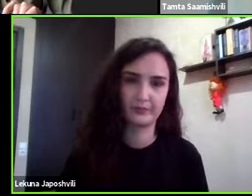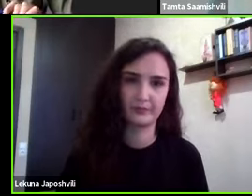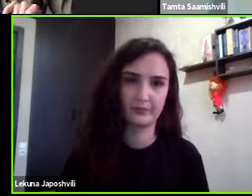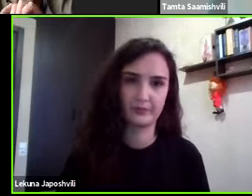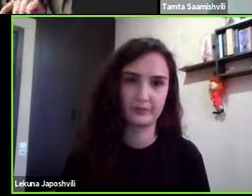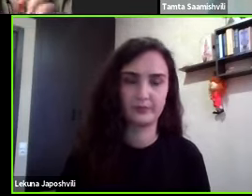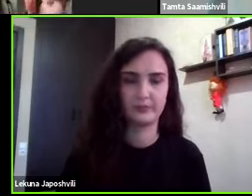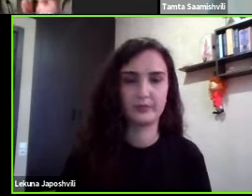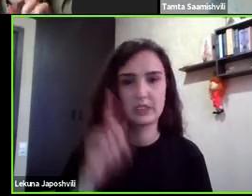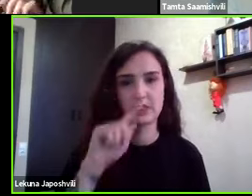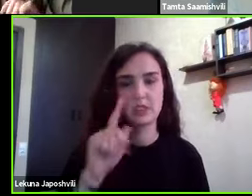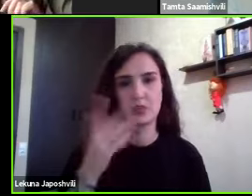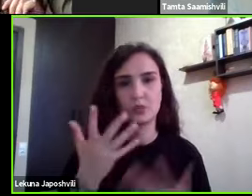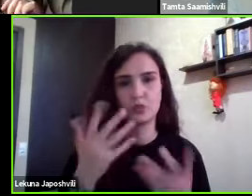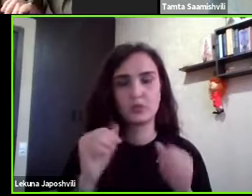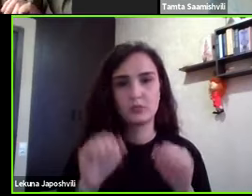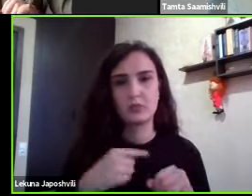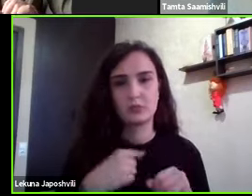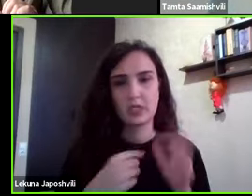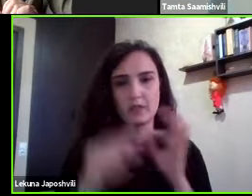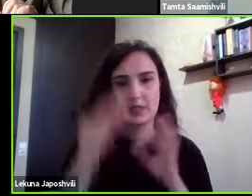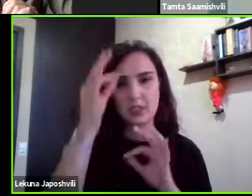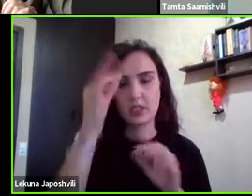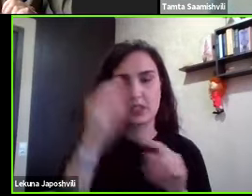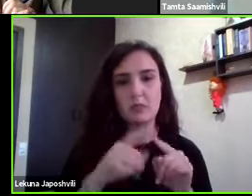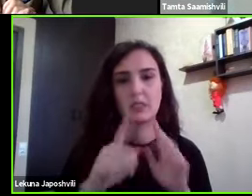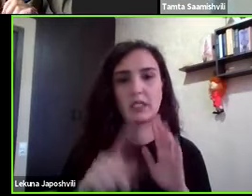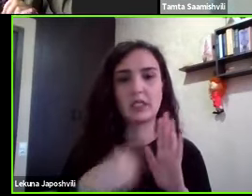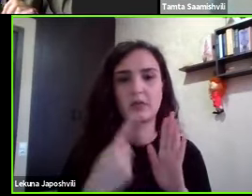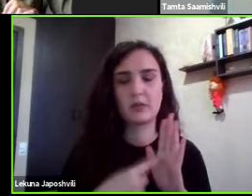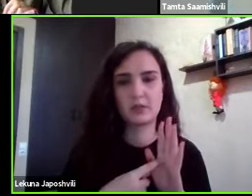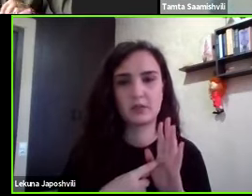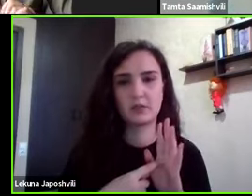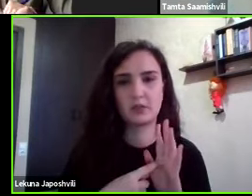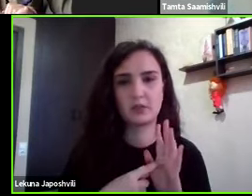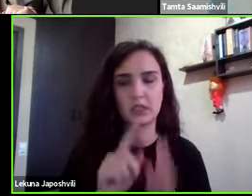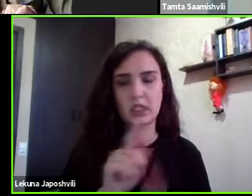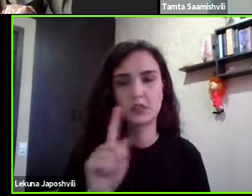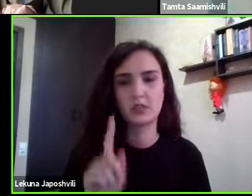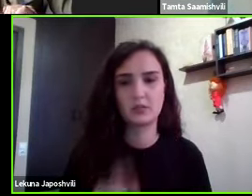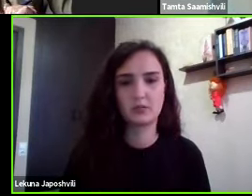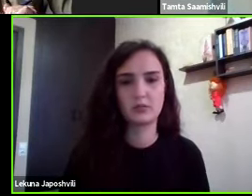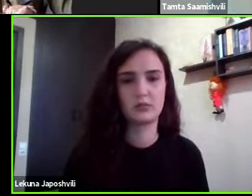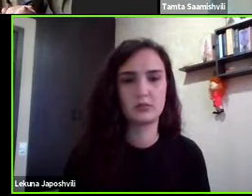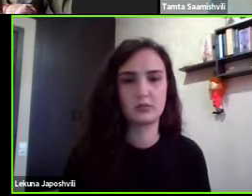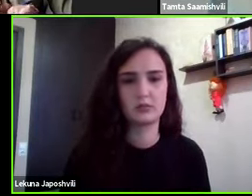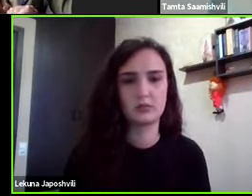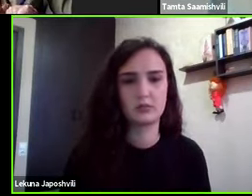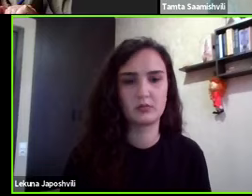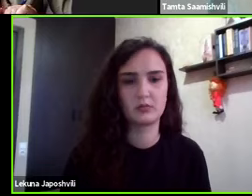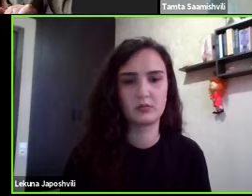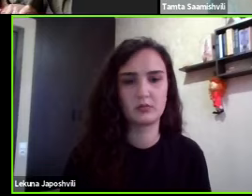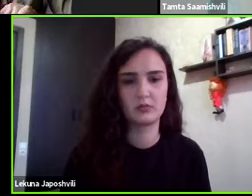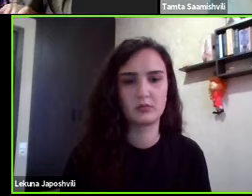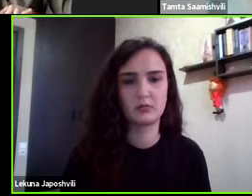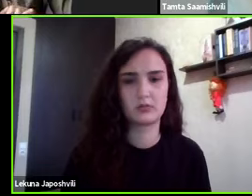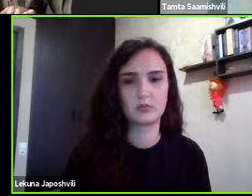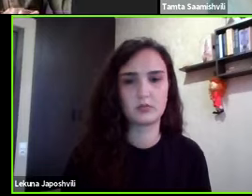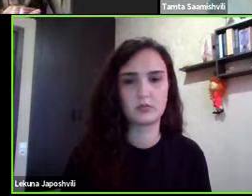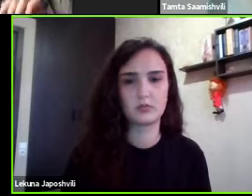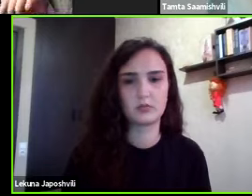იცით რა, თუ შეიძლება ახლა მე გავიხსენებ იმ კითხვებს, რაც ჩემთანაც ისმება ხოლმე